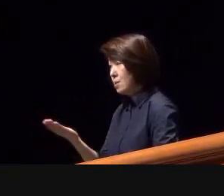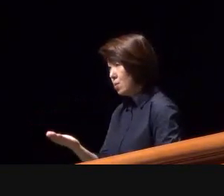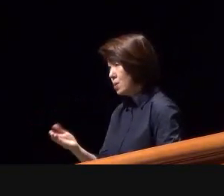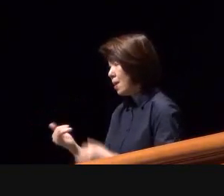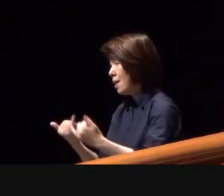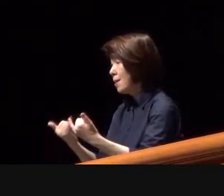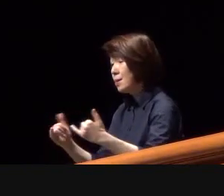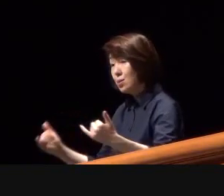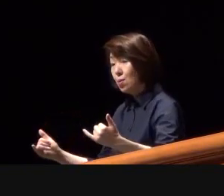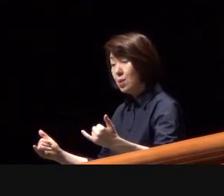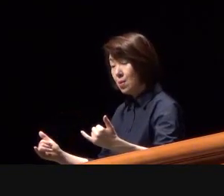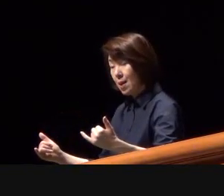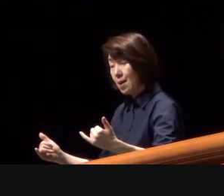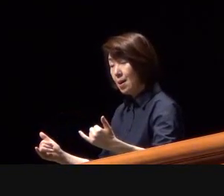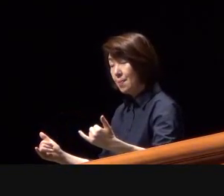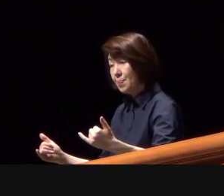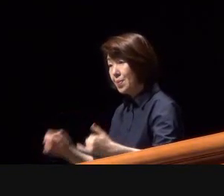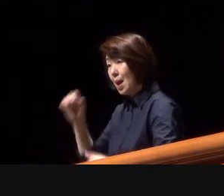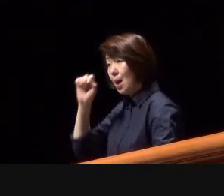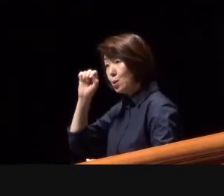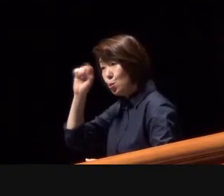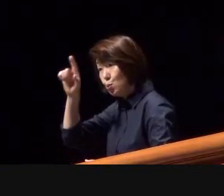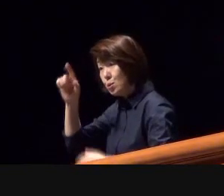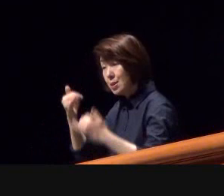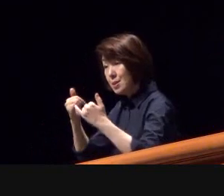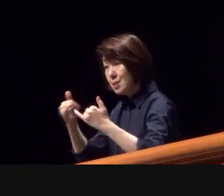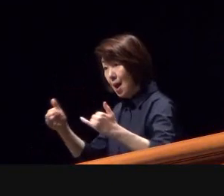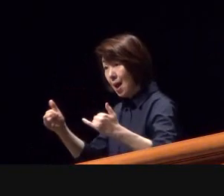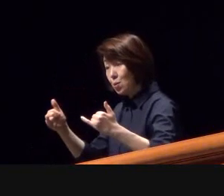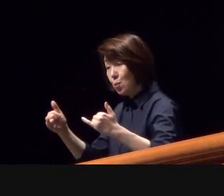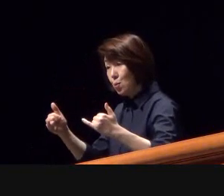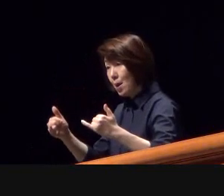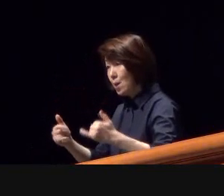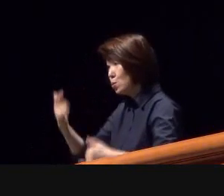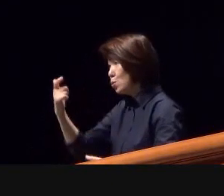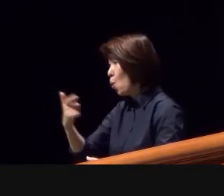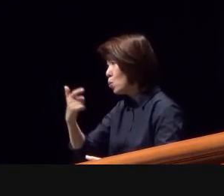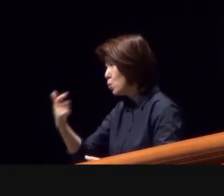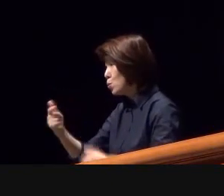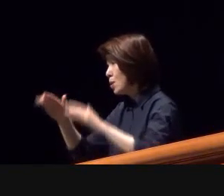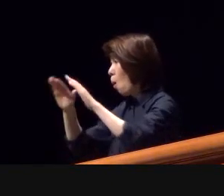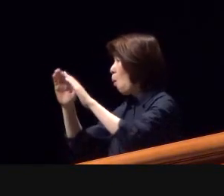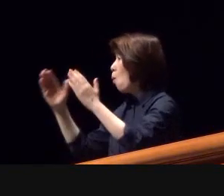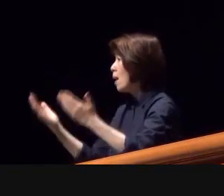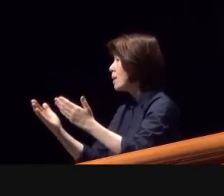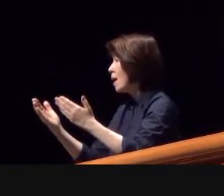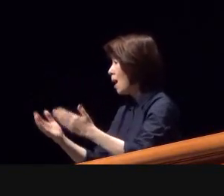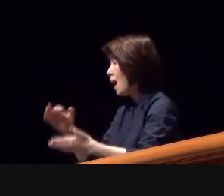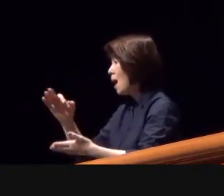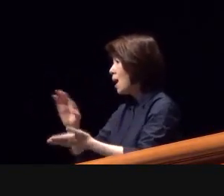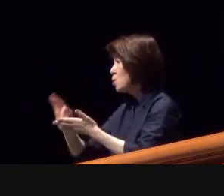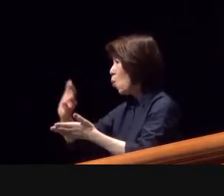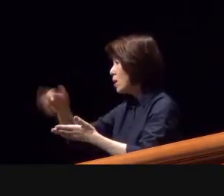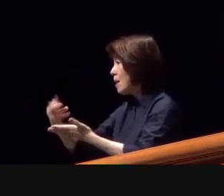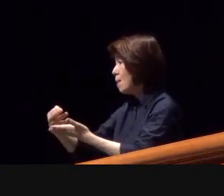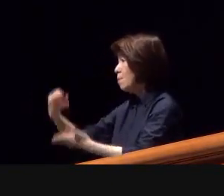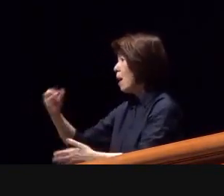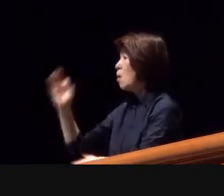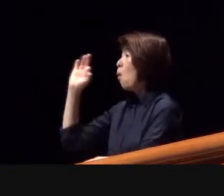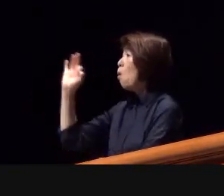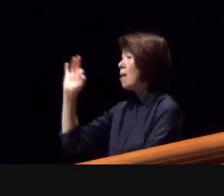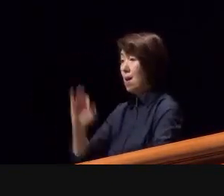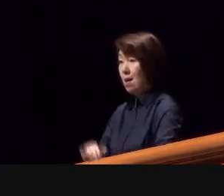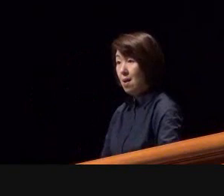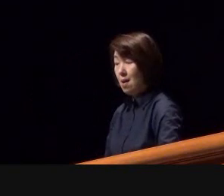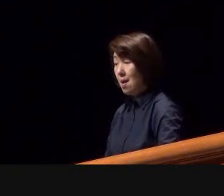人々が、有識者と称される人々が、大方は丸をつけた、来年春の消